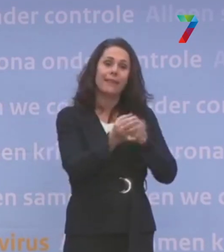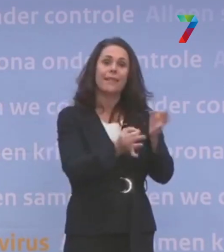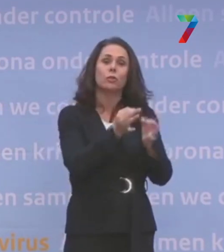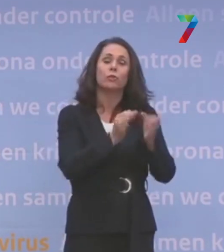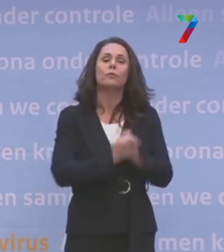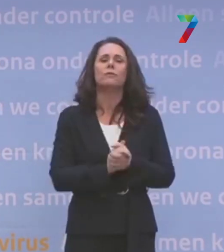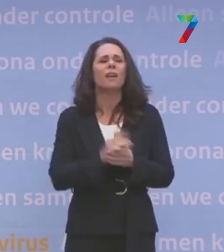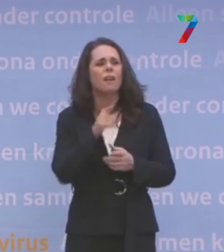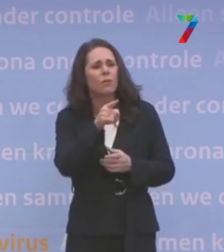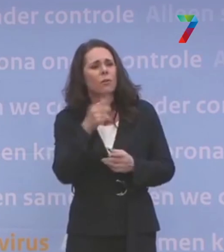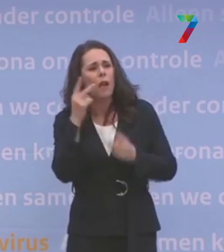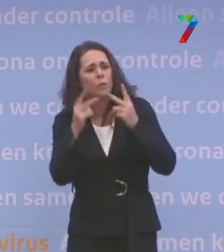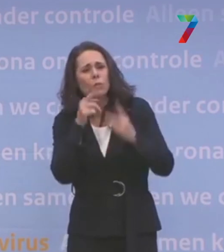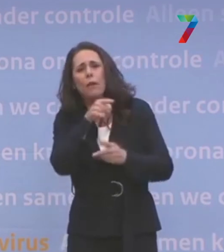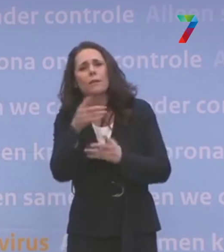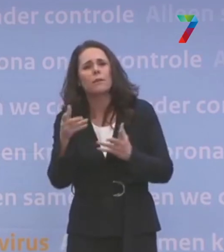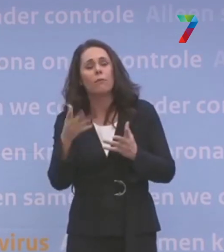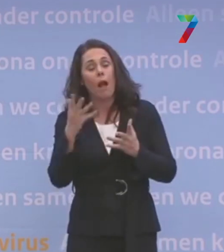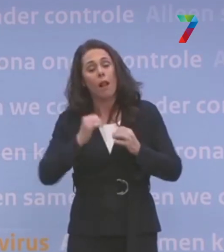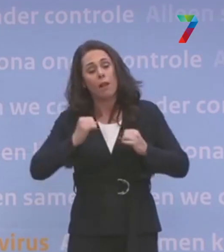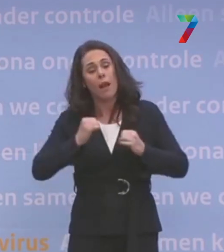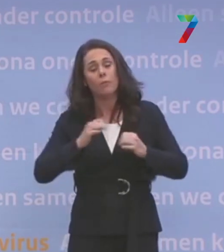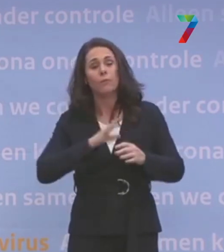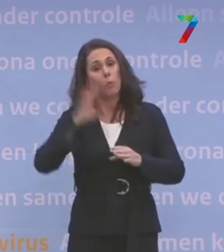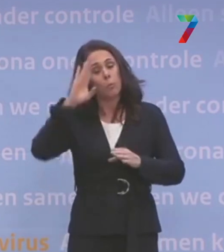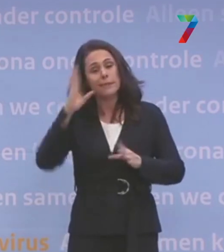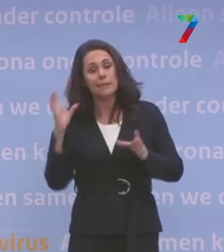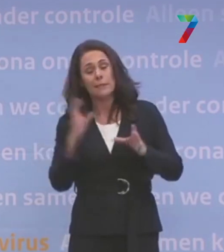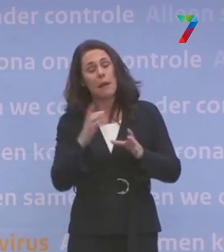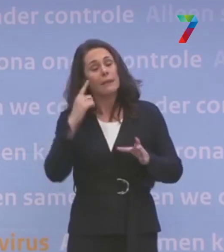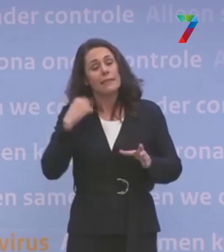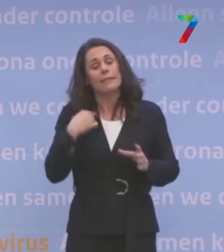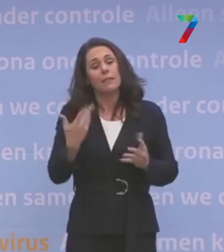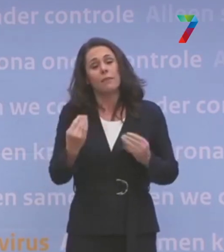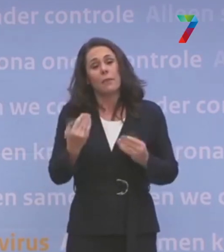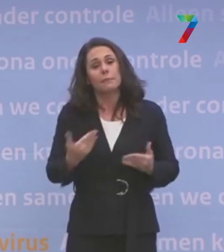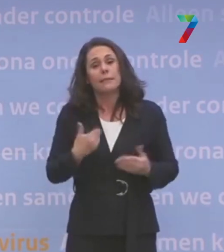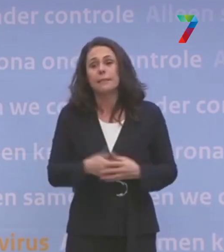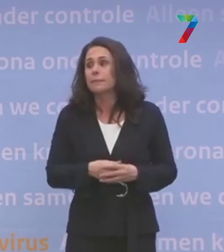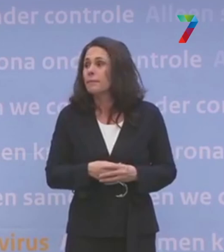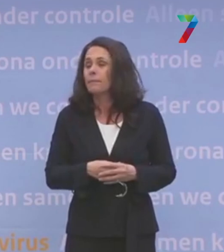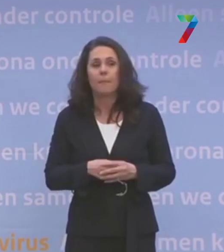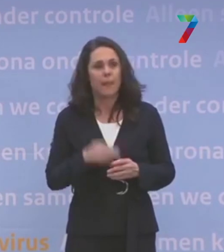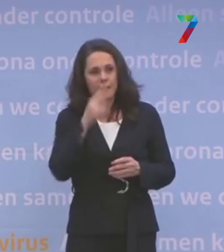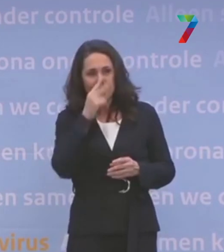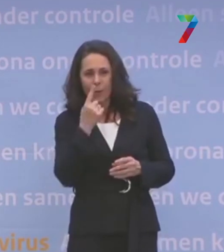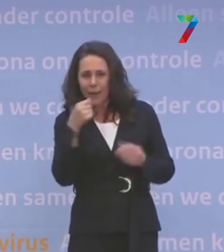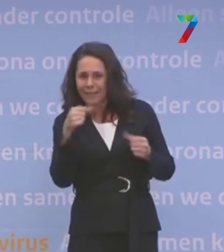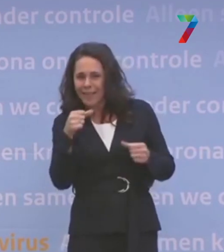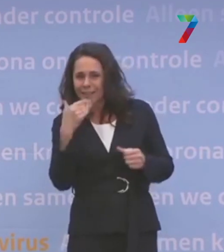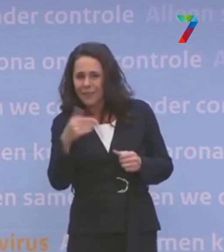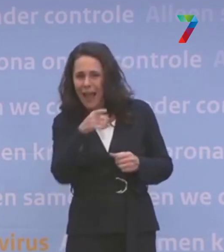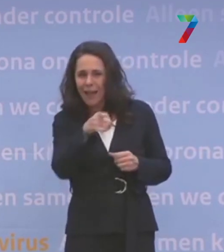En ik zal het even uitzoeken of het nu al zo ruim is dat we al kunnen besluiten over een verder verruiming. Dat is niet mijn informatie. Ik zie dat er nog 1 hele dringende vraag